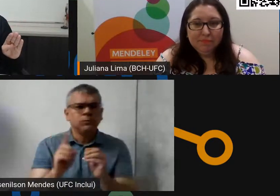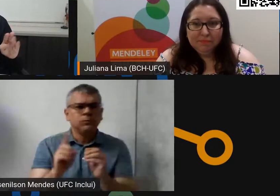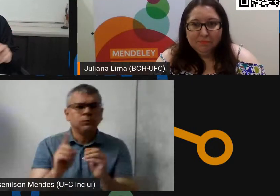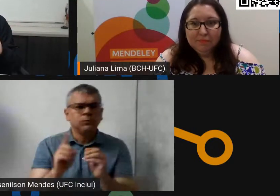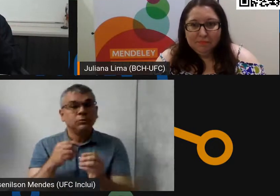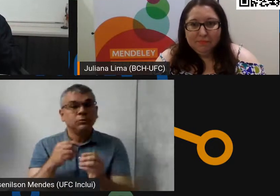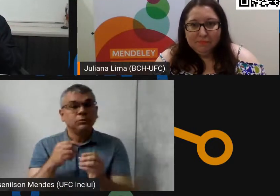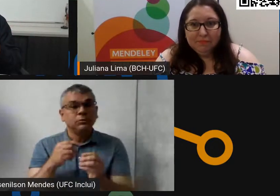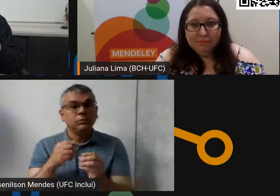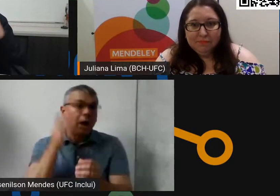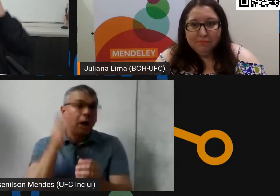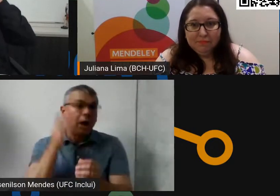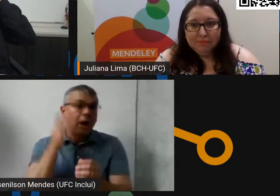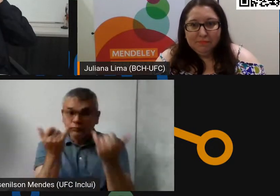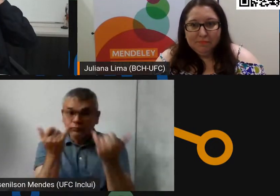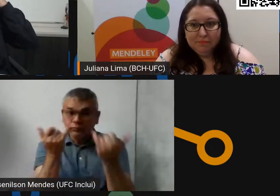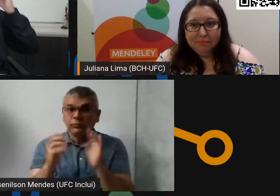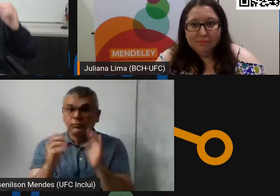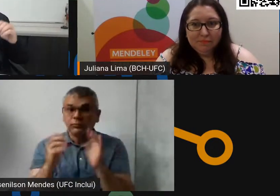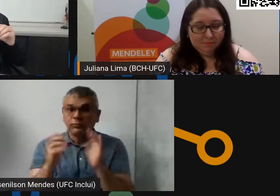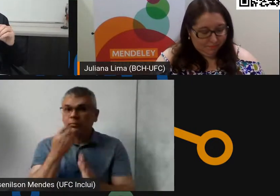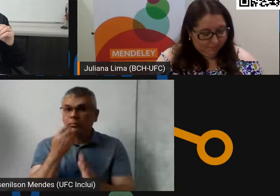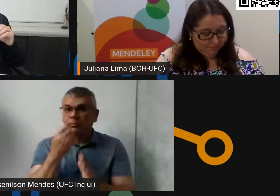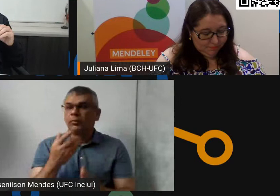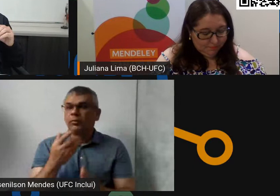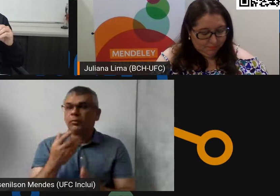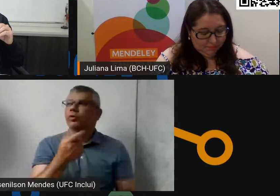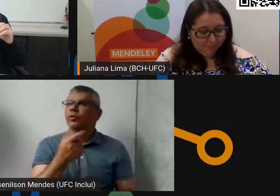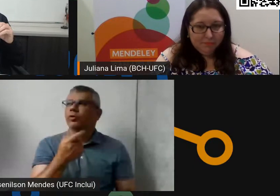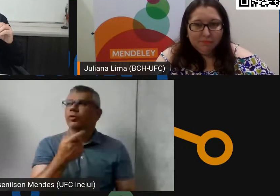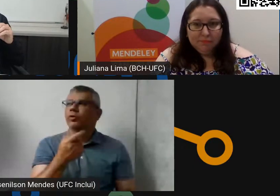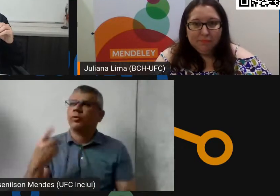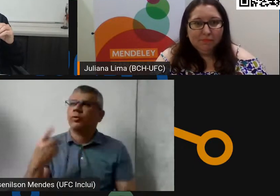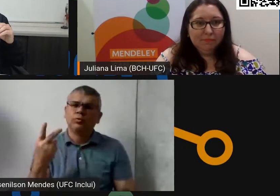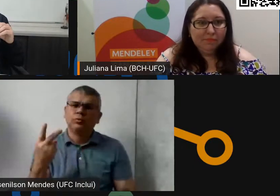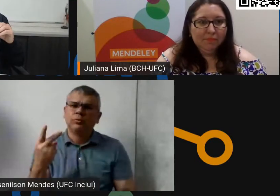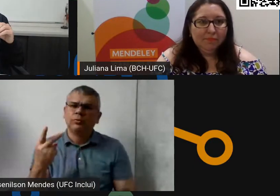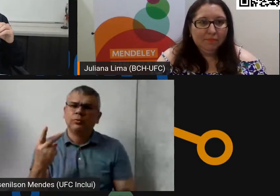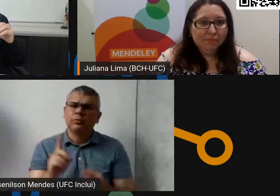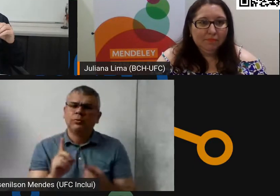coisa recente. Tem duas delas, uma chama-se